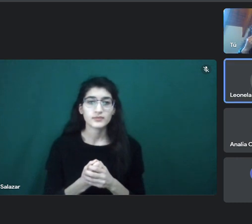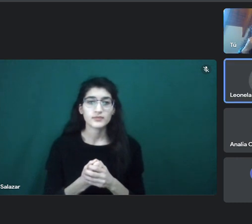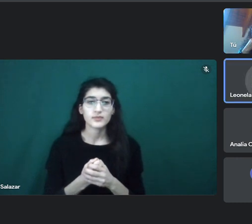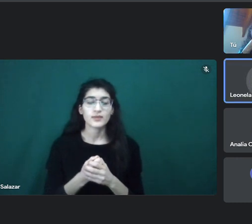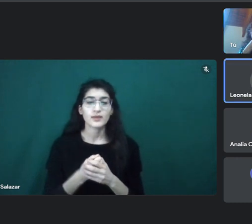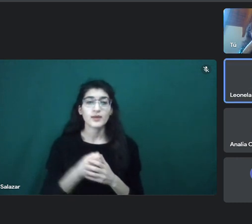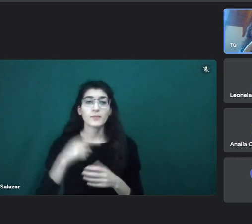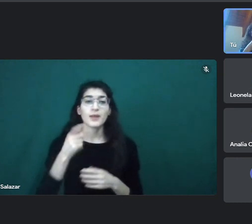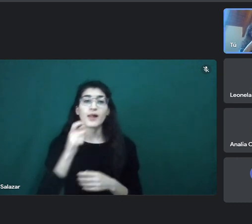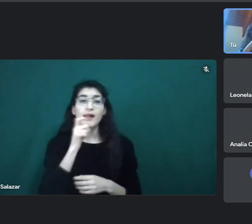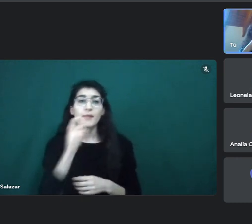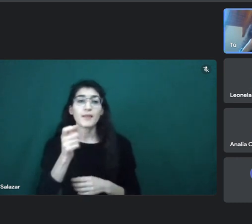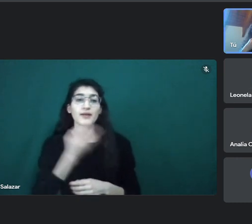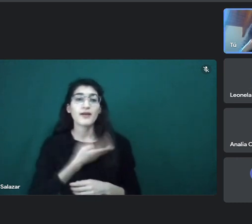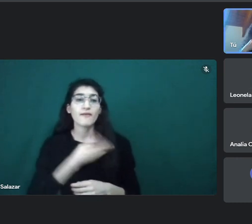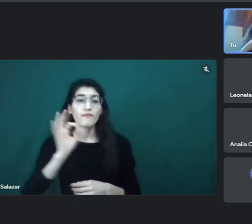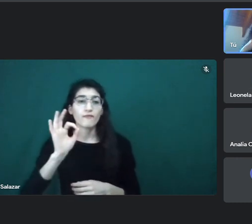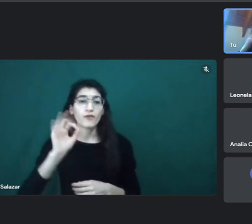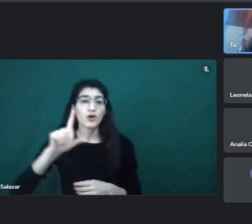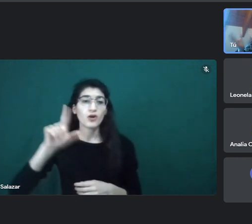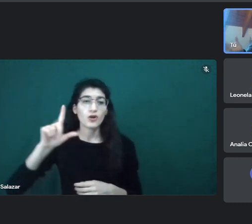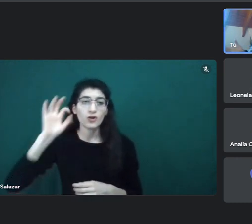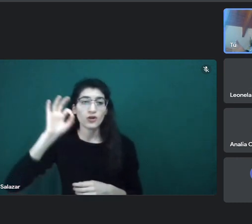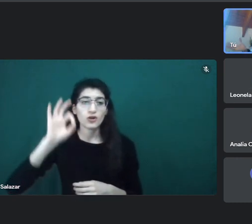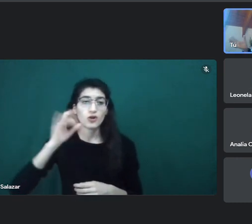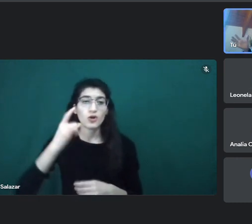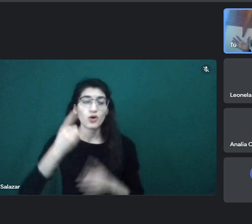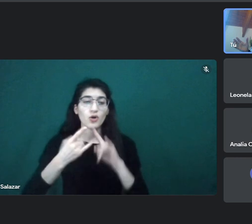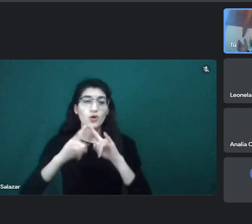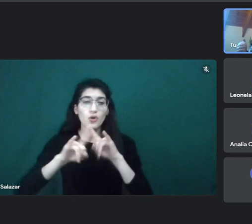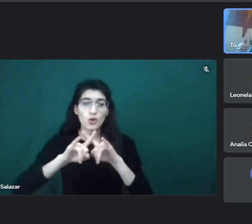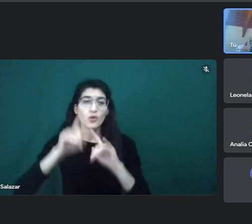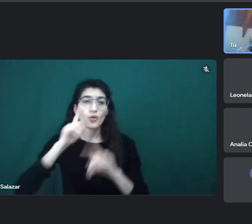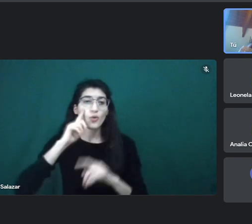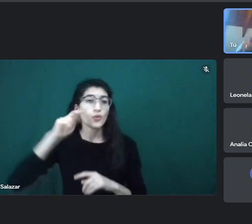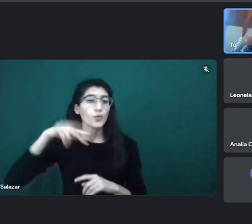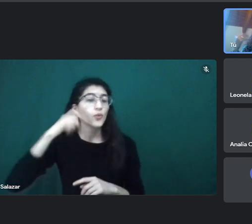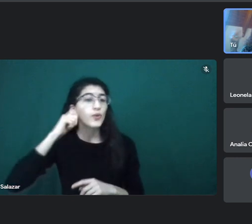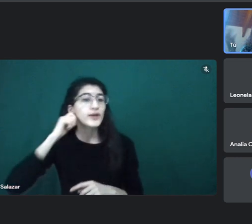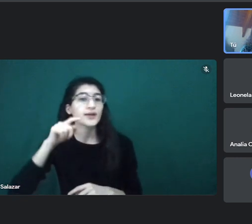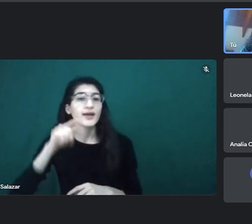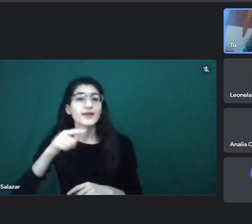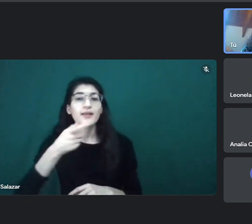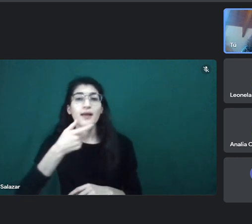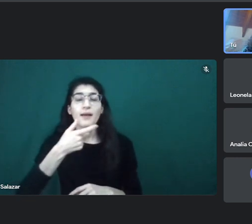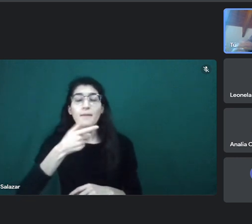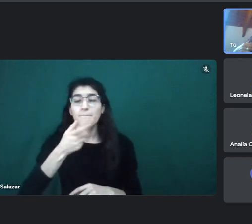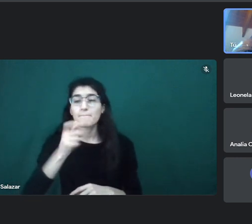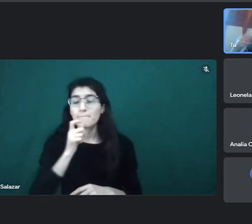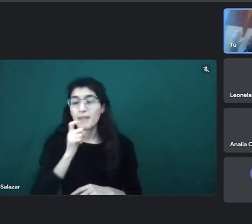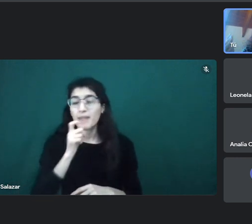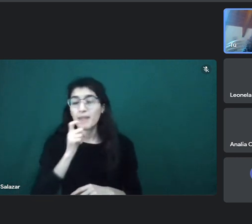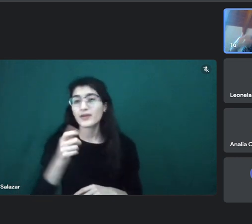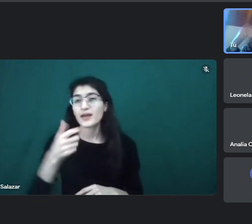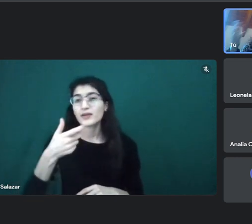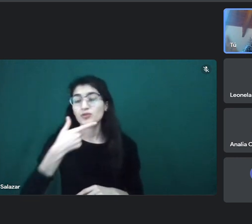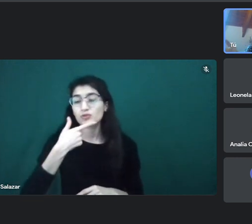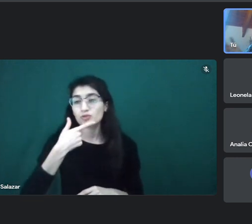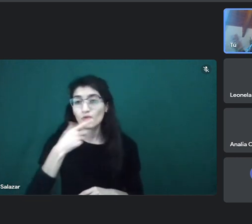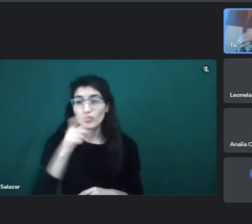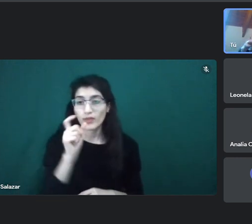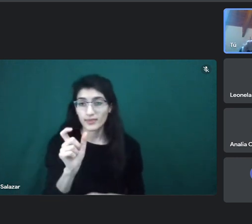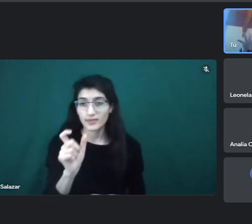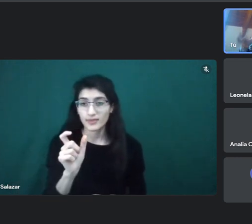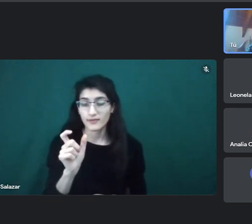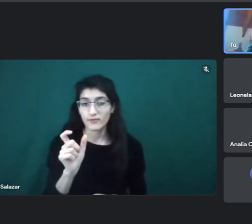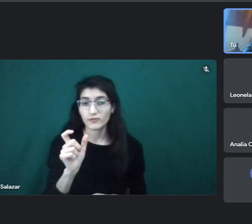¿Sustantivo? Claro, ahí está como sustantivo. Podría ser un premodificador si dijese el siguiente, la siguiente cualidad.